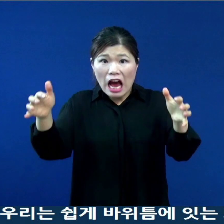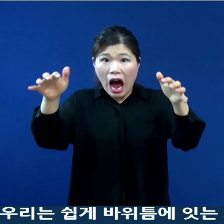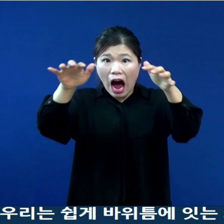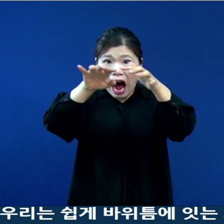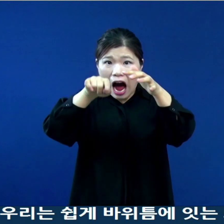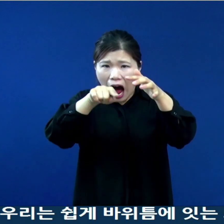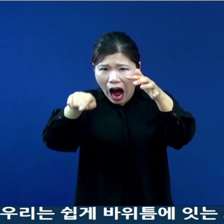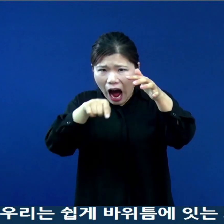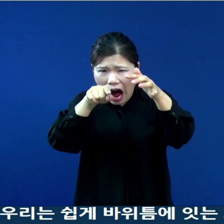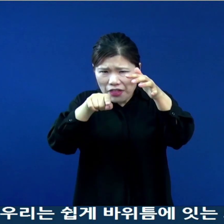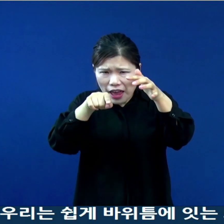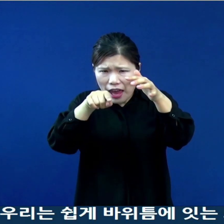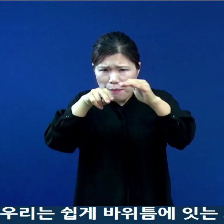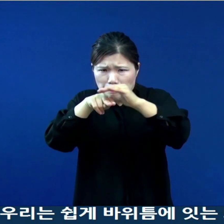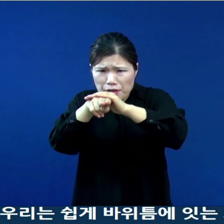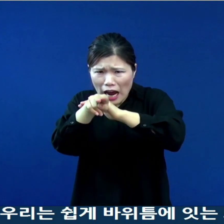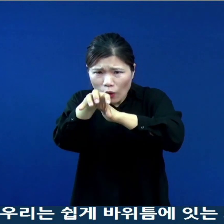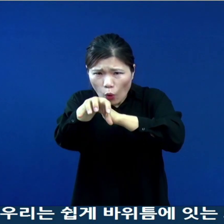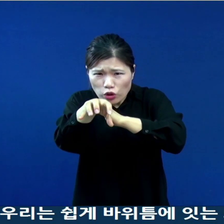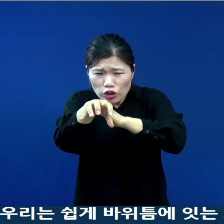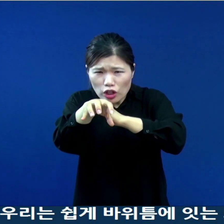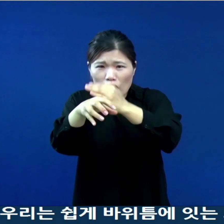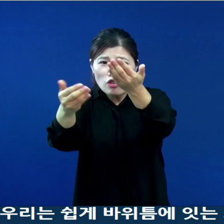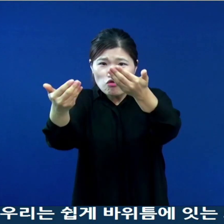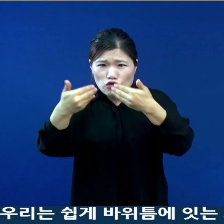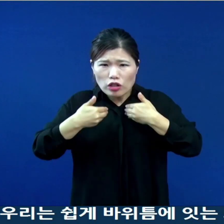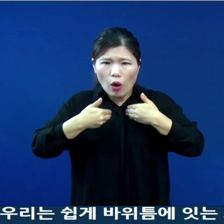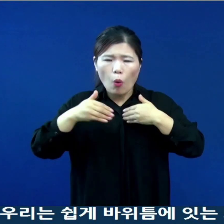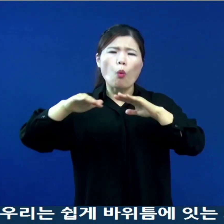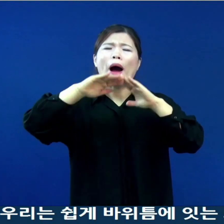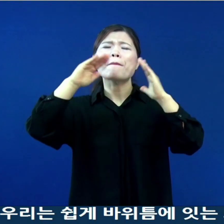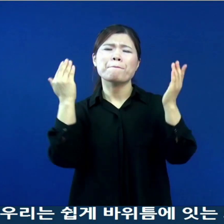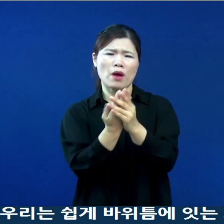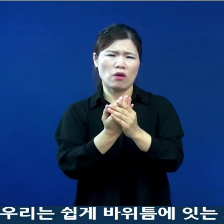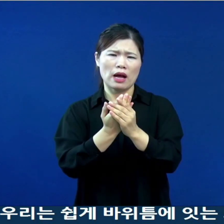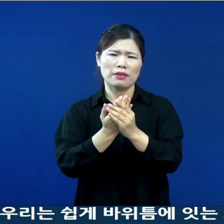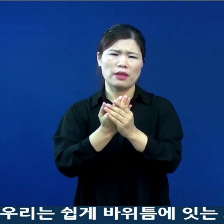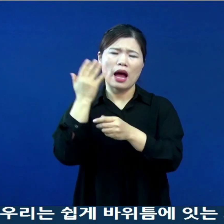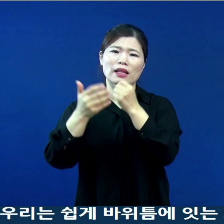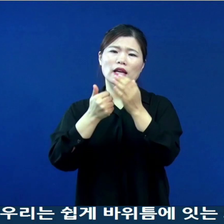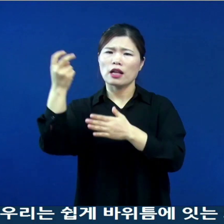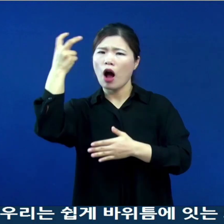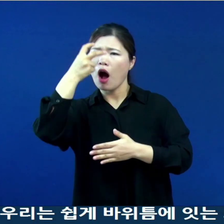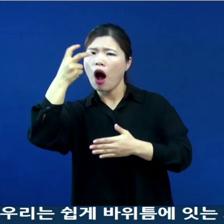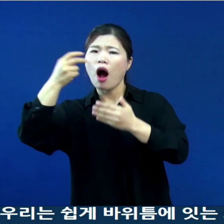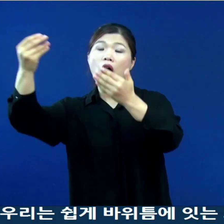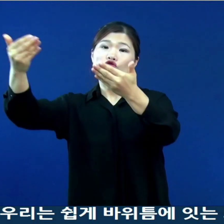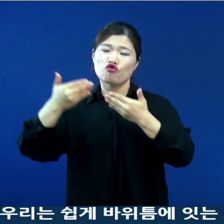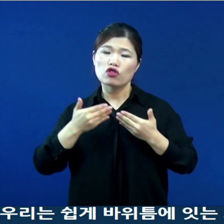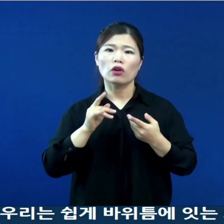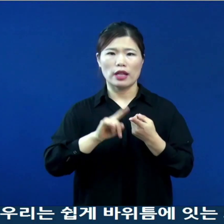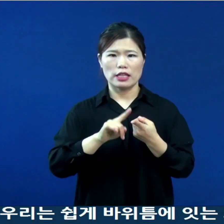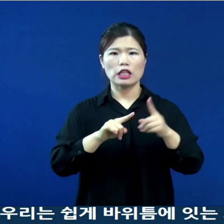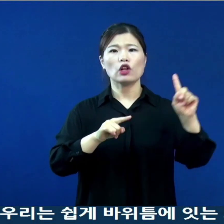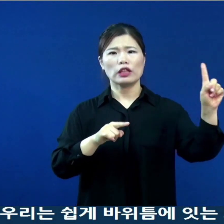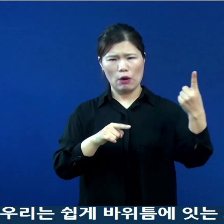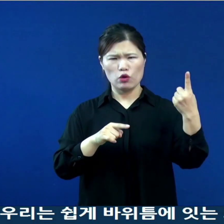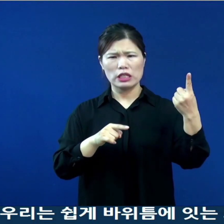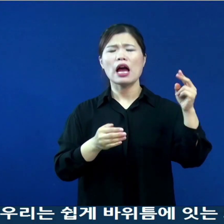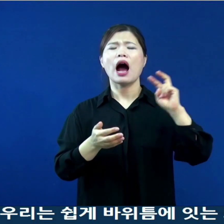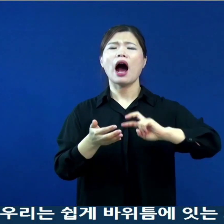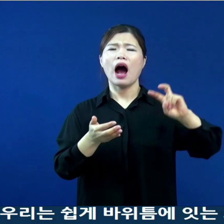것을 두심으로 완벽한 보호를 해주시는 하나님의 모습을 다윗이 노래하고 있다, 이렇게 볼 수 있을